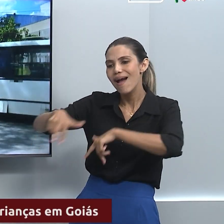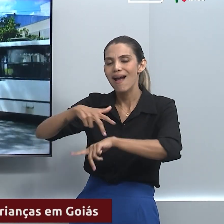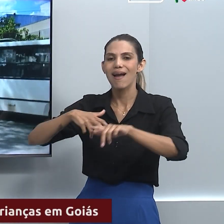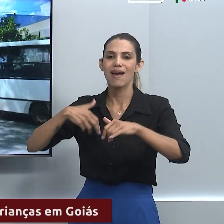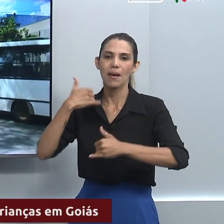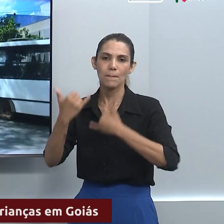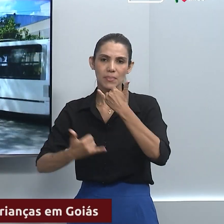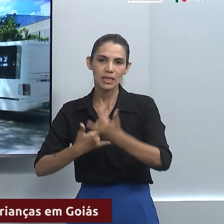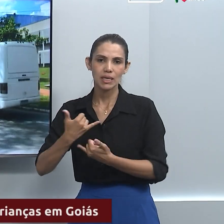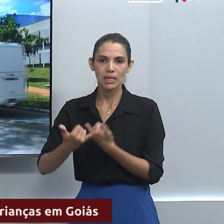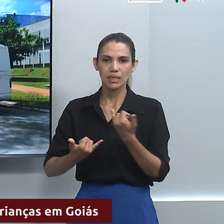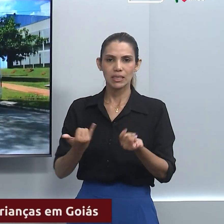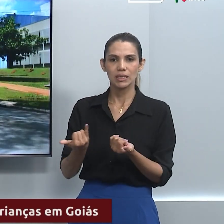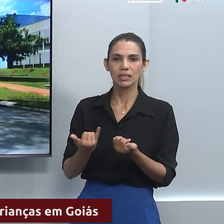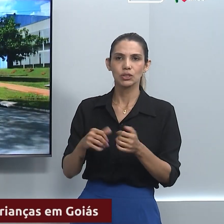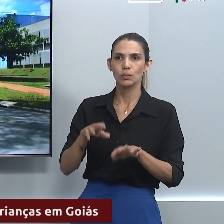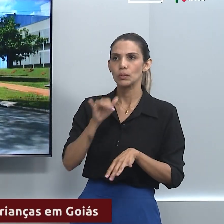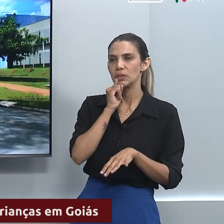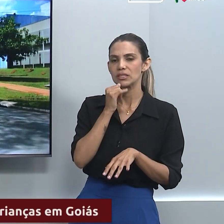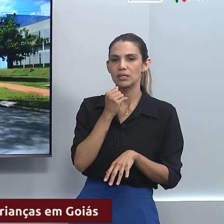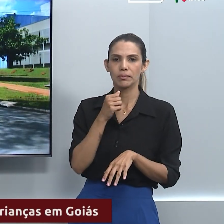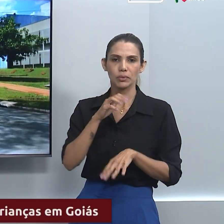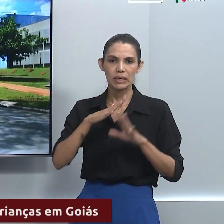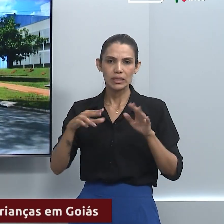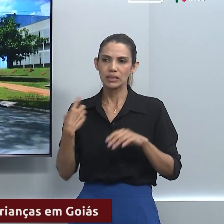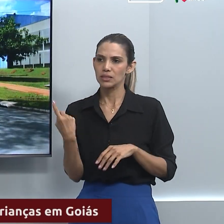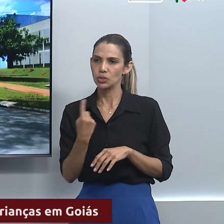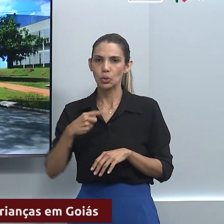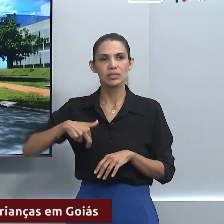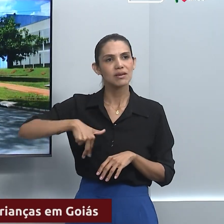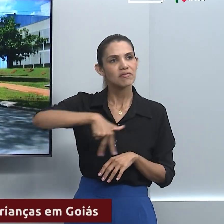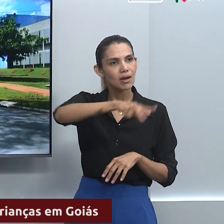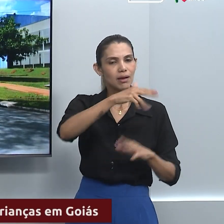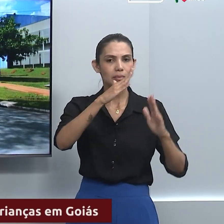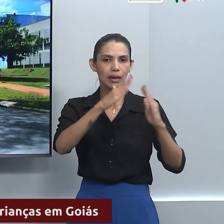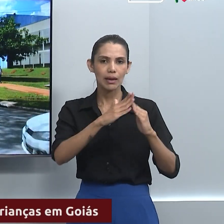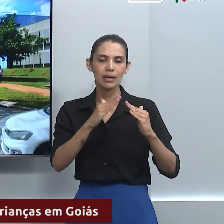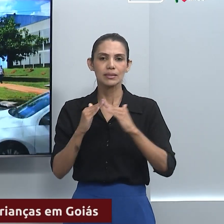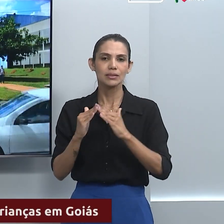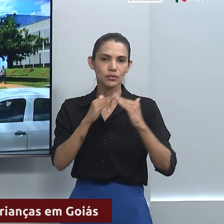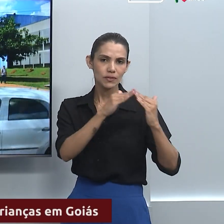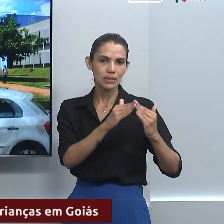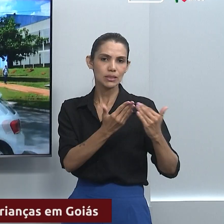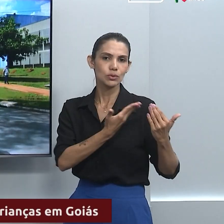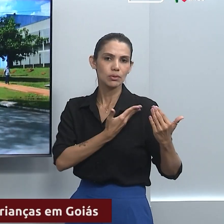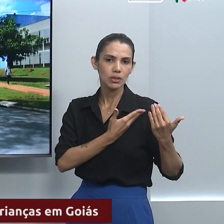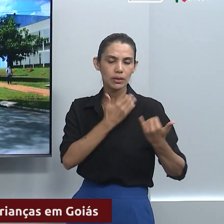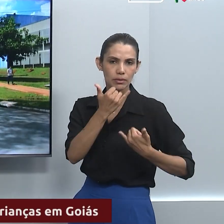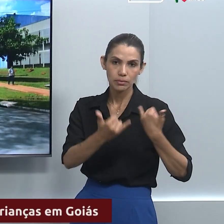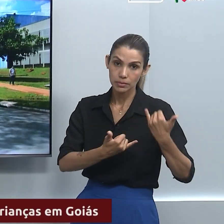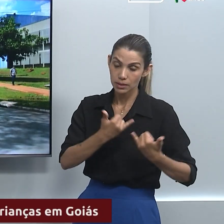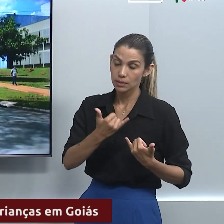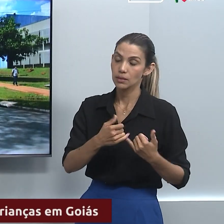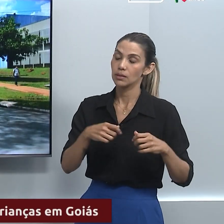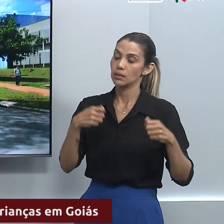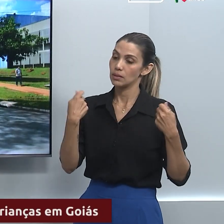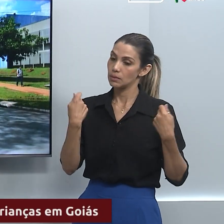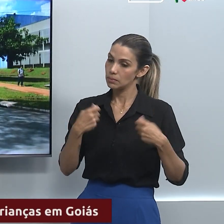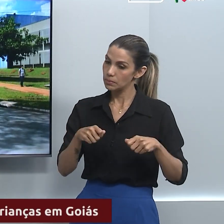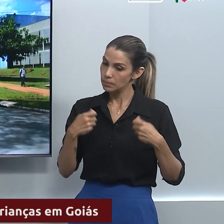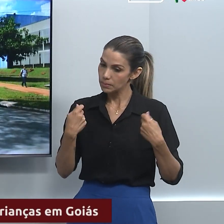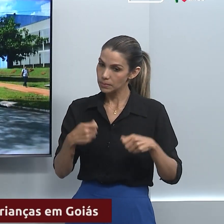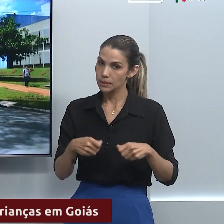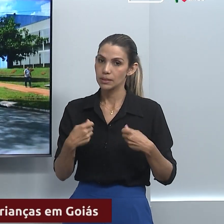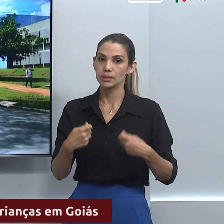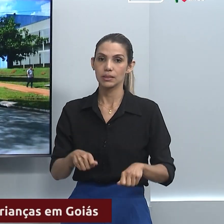casa de vizinhos para brincar, assim, gastar o tempo. E nessas situações é muito importante que essa criança tenha